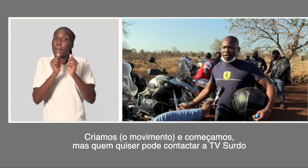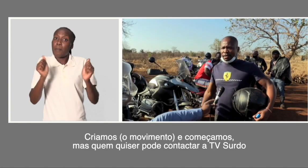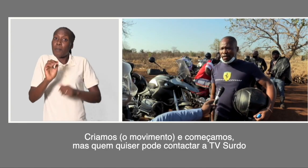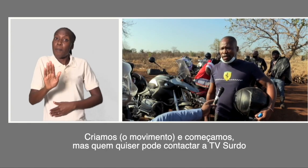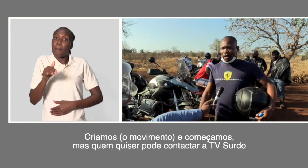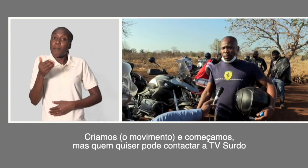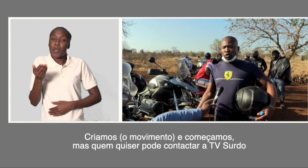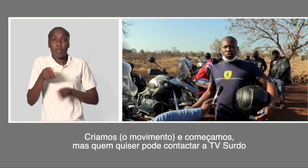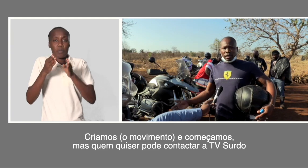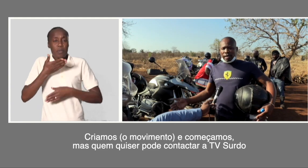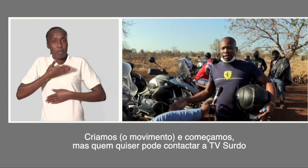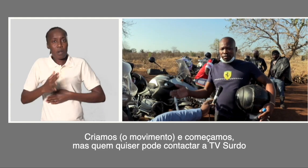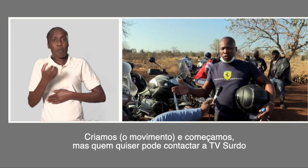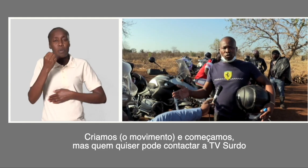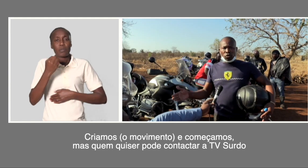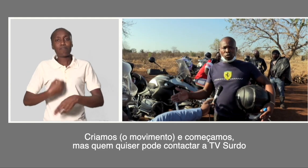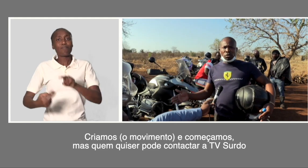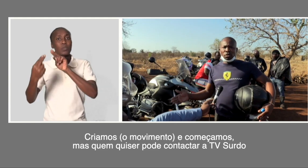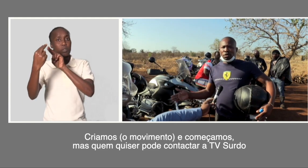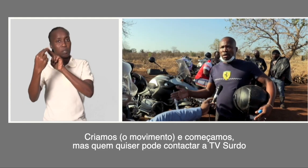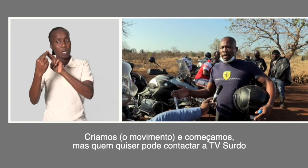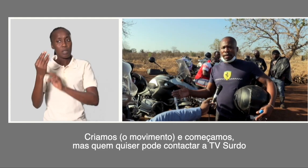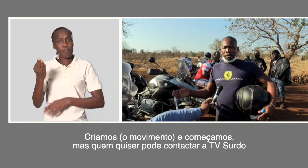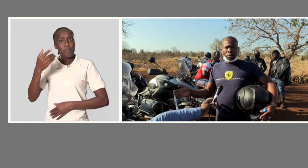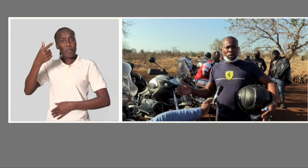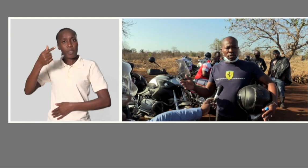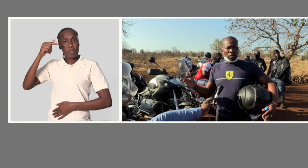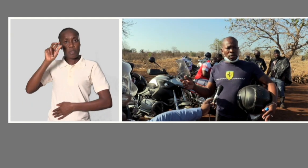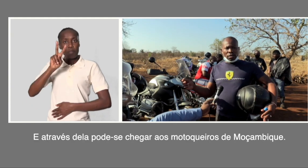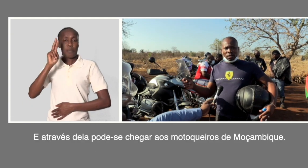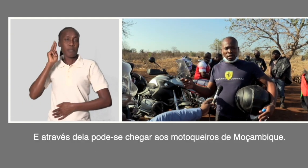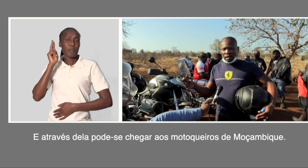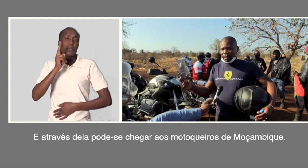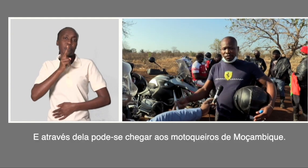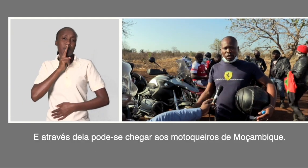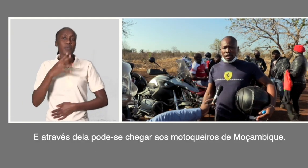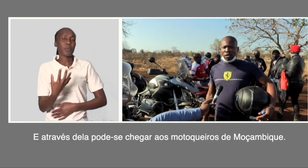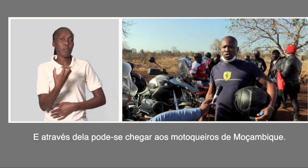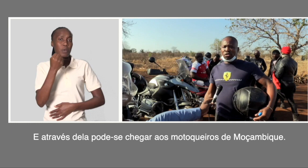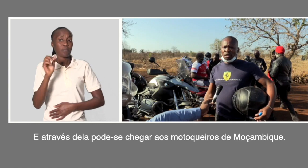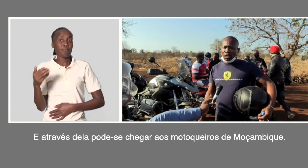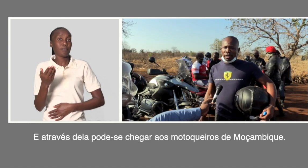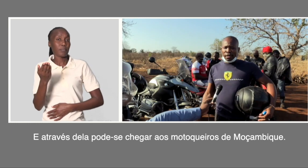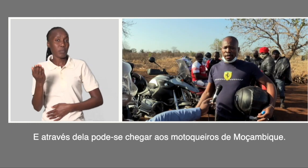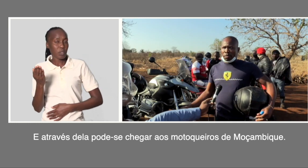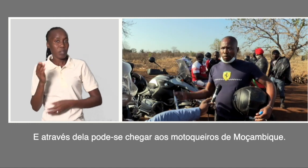puder pode contactar a TV surdo, pode, através deles,